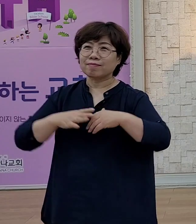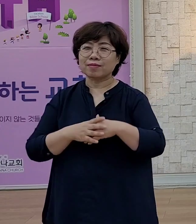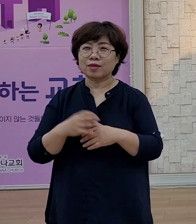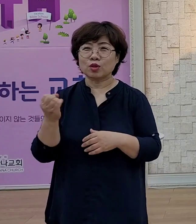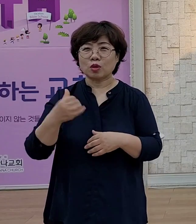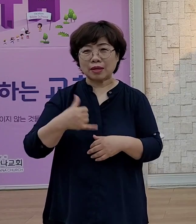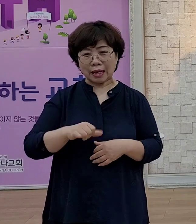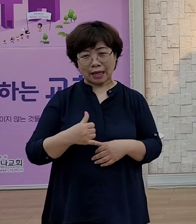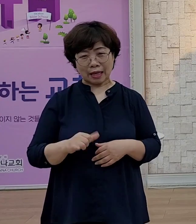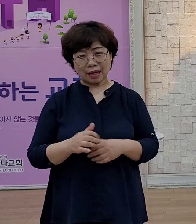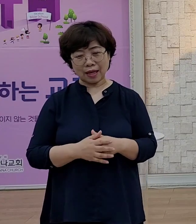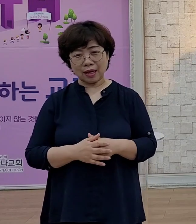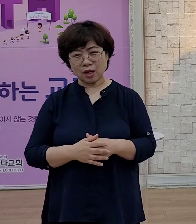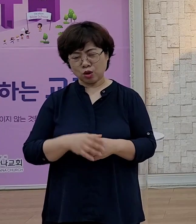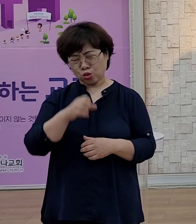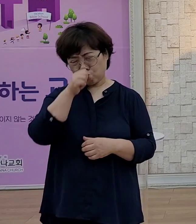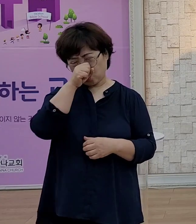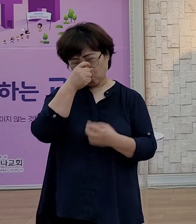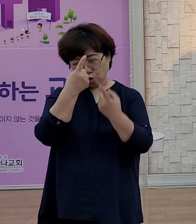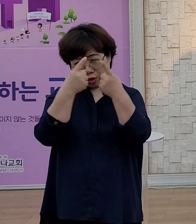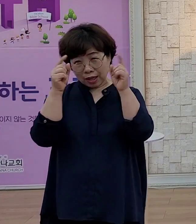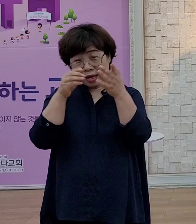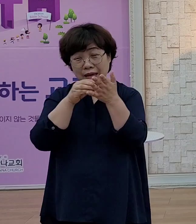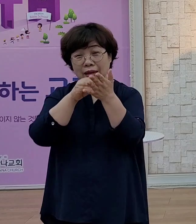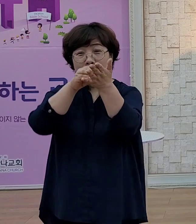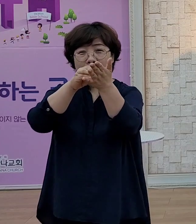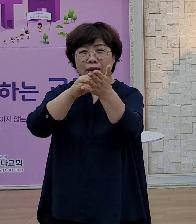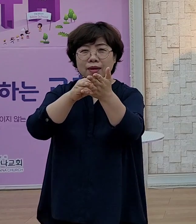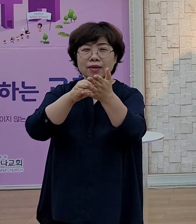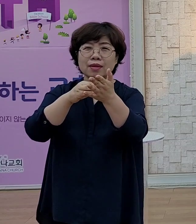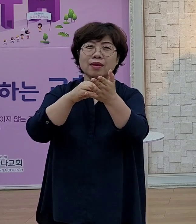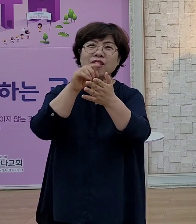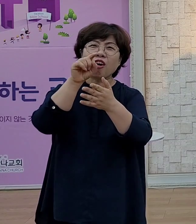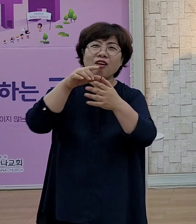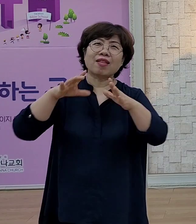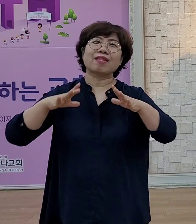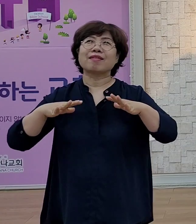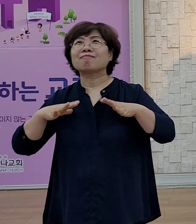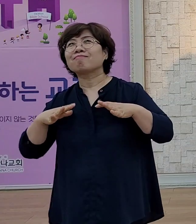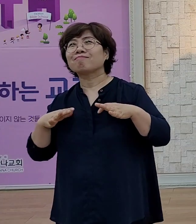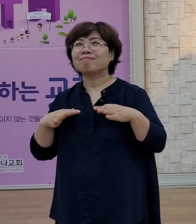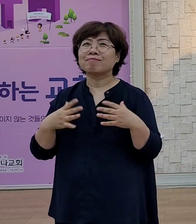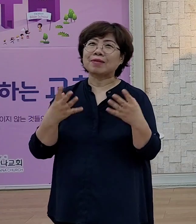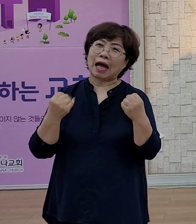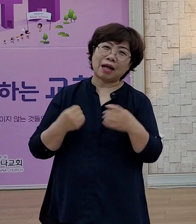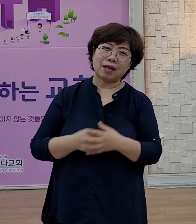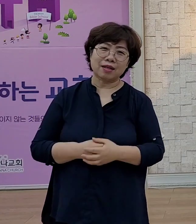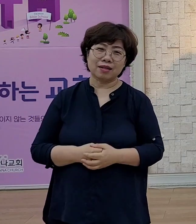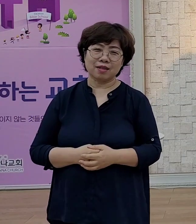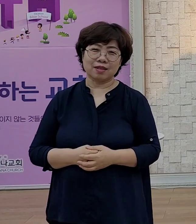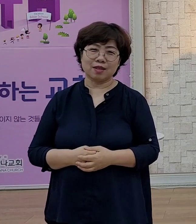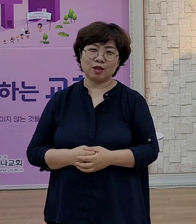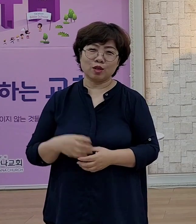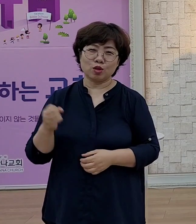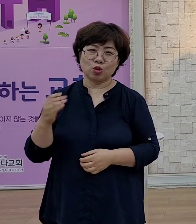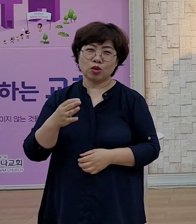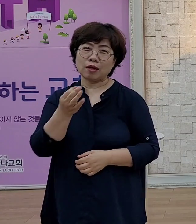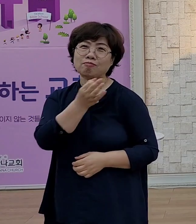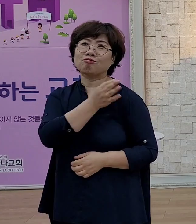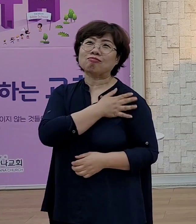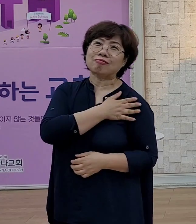자녀가 명문대학에 입학한 것을 자랑하고, 또 잘 사는